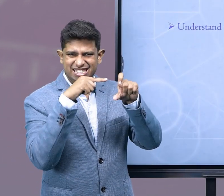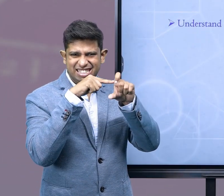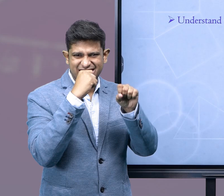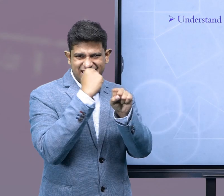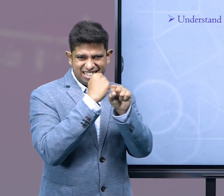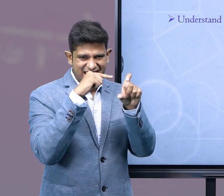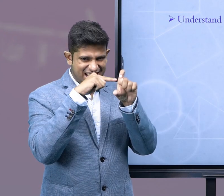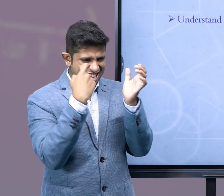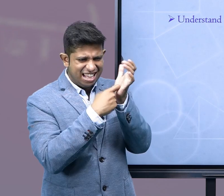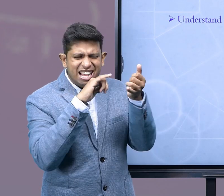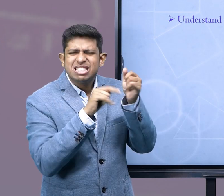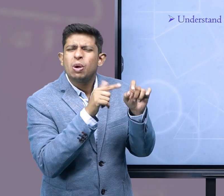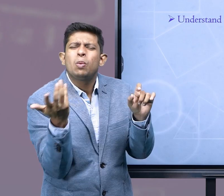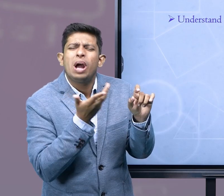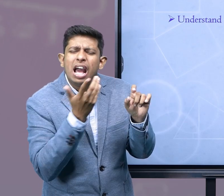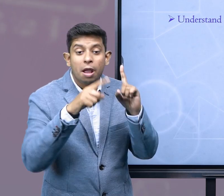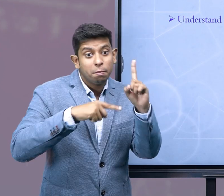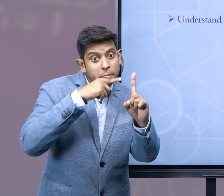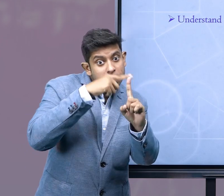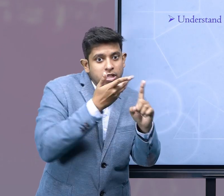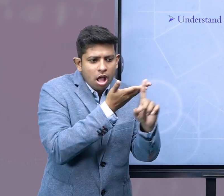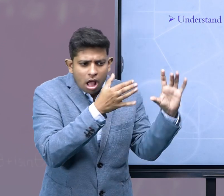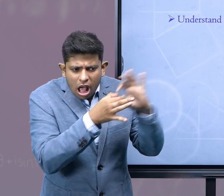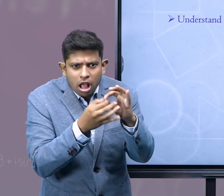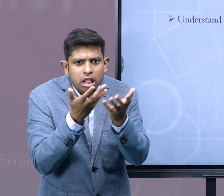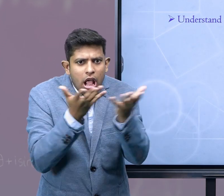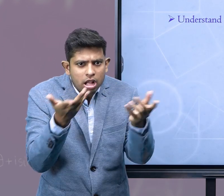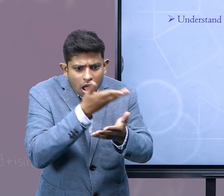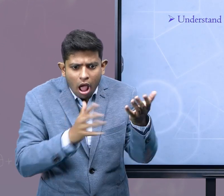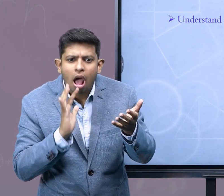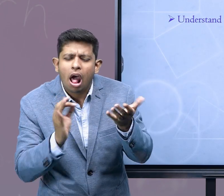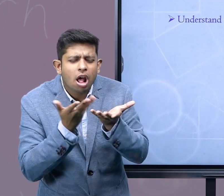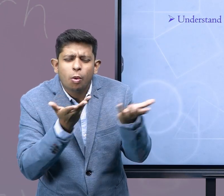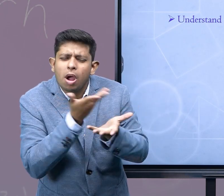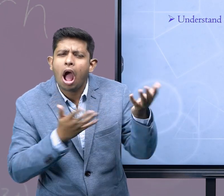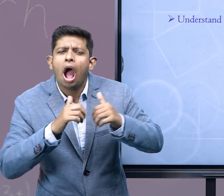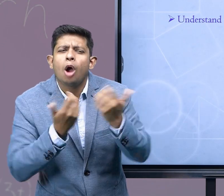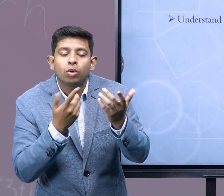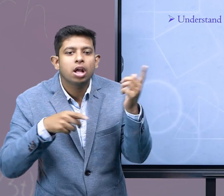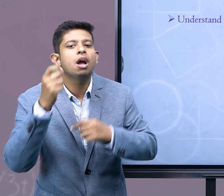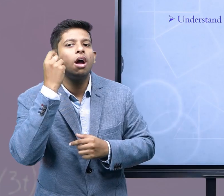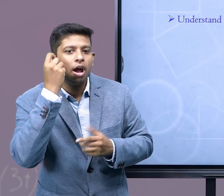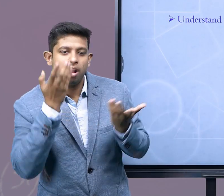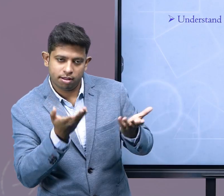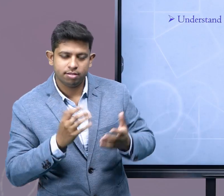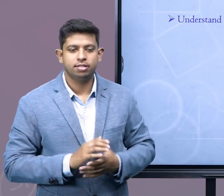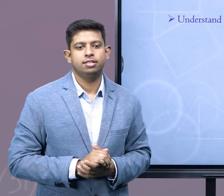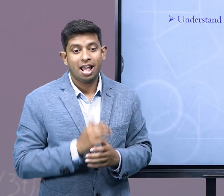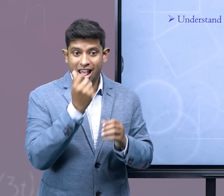कि पूर्णांक क्या है और वे वास्तविक जीवन में कैसे उपयोग किया जाता है।